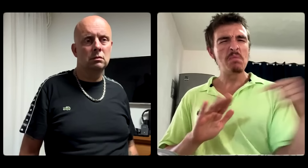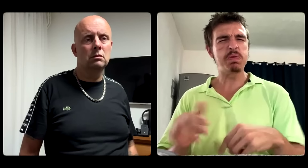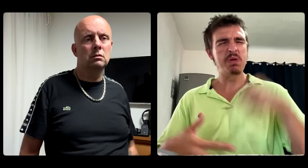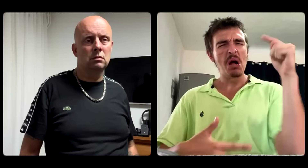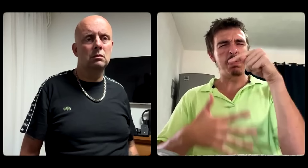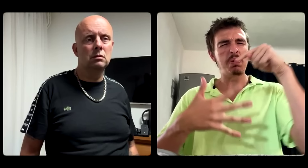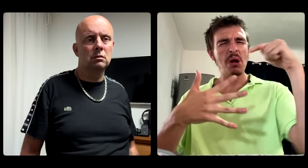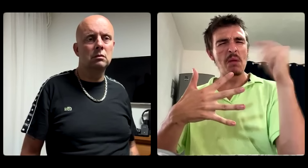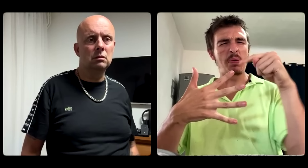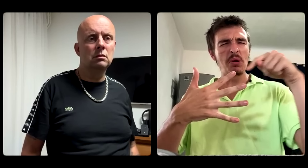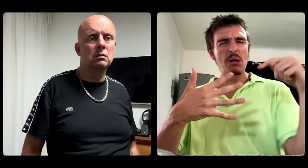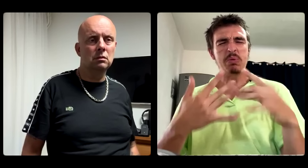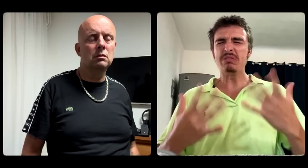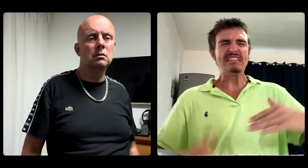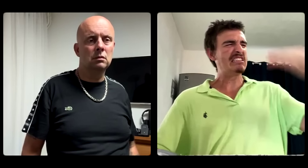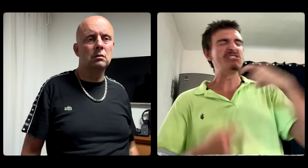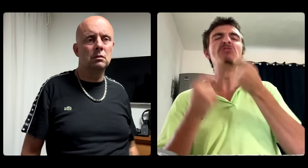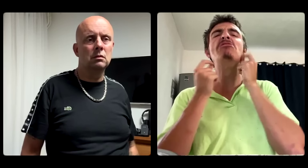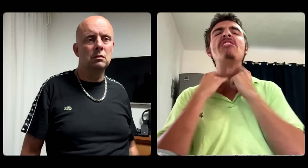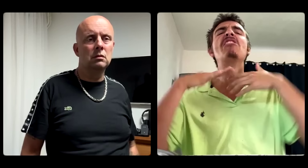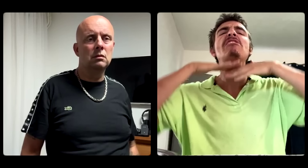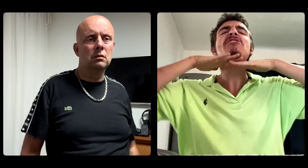DNA zeggen?